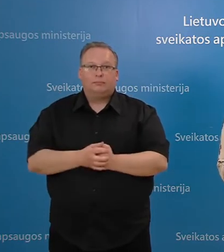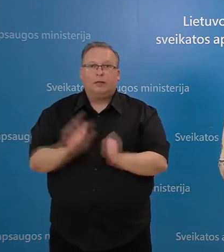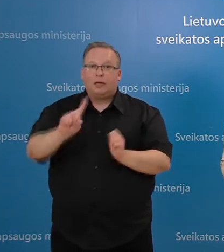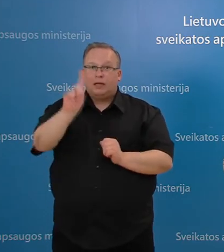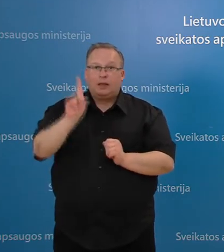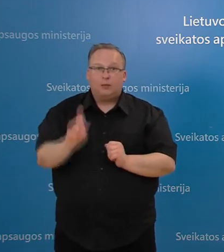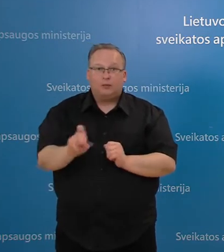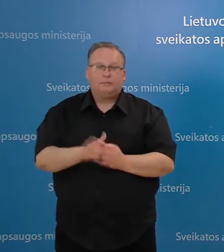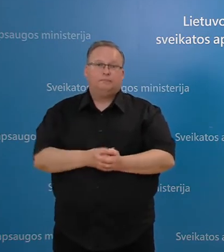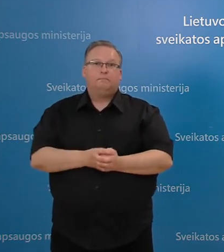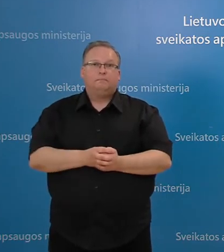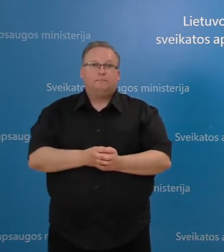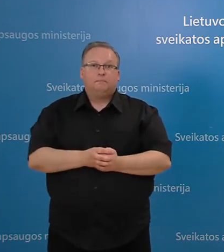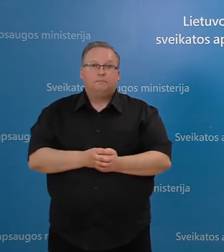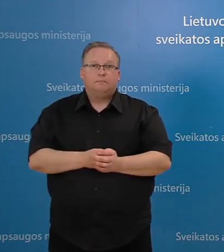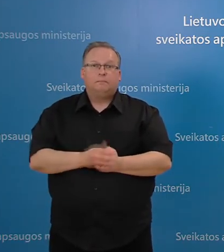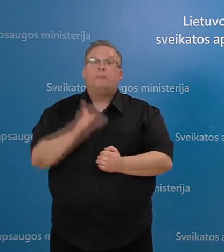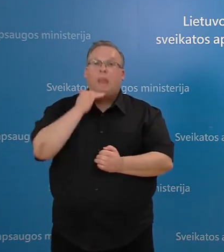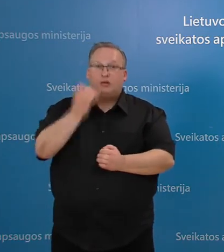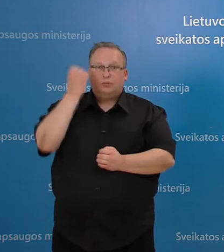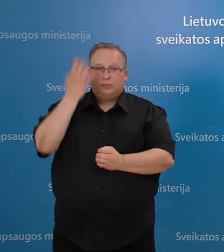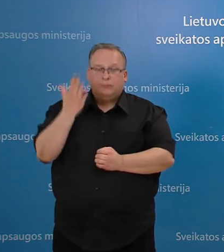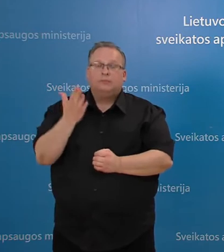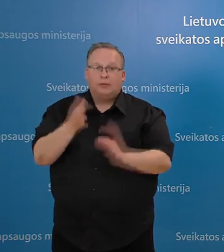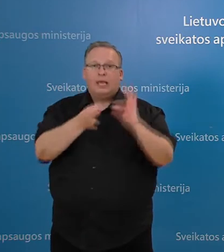Na, ko gero, logiška būtų sieti su